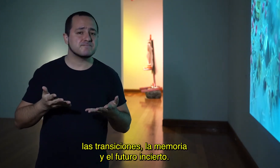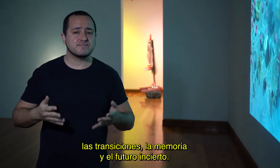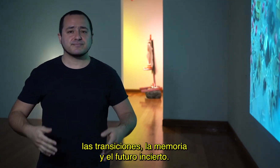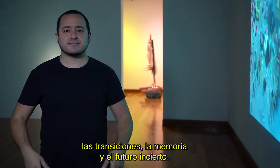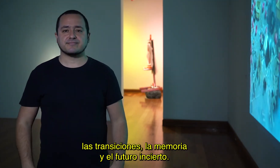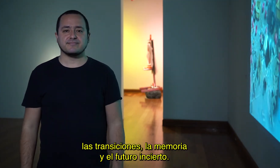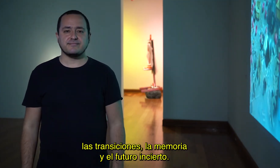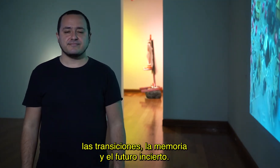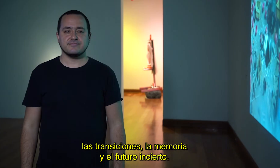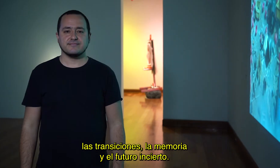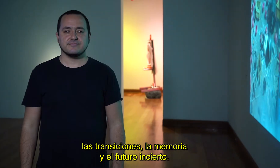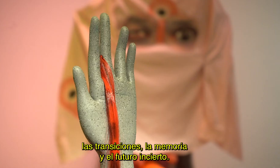memoria y el futuro incierto.